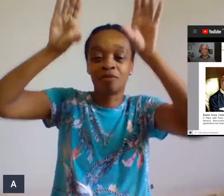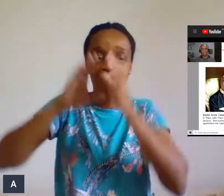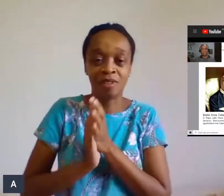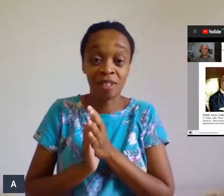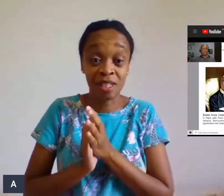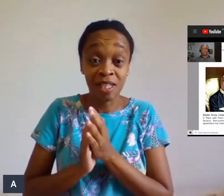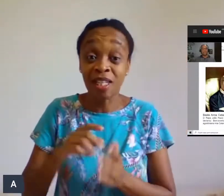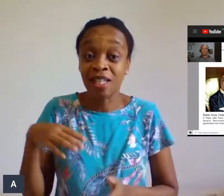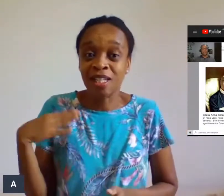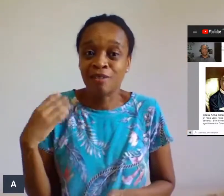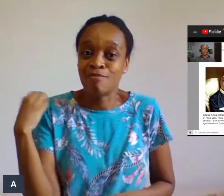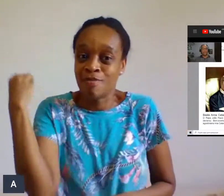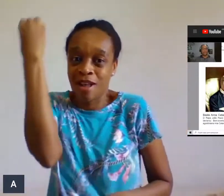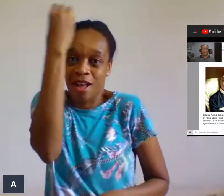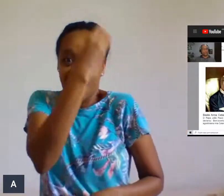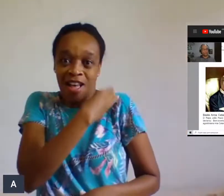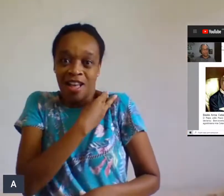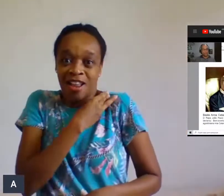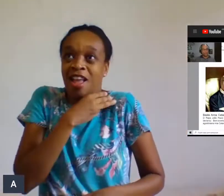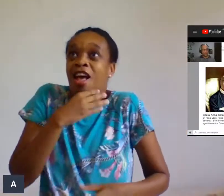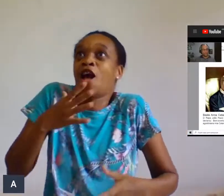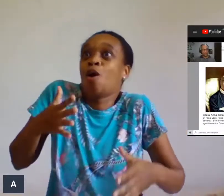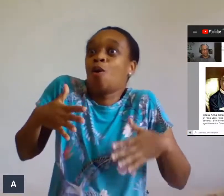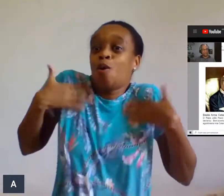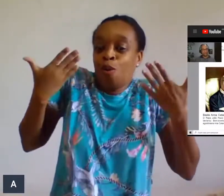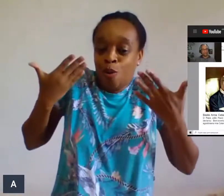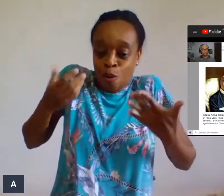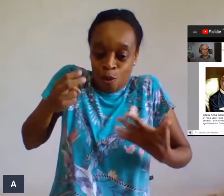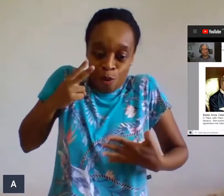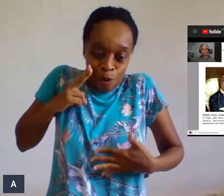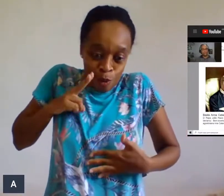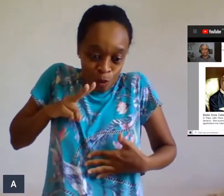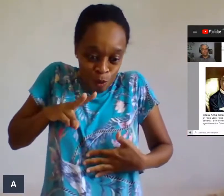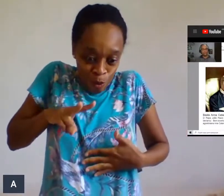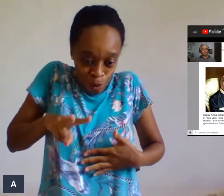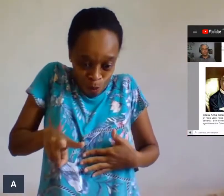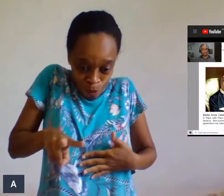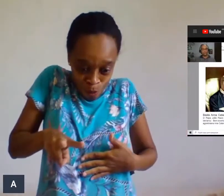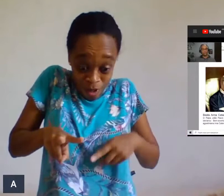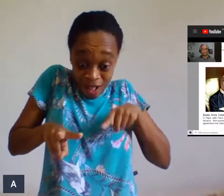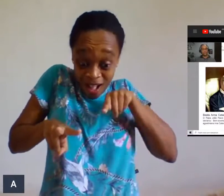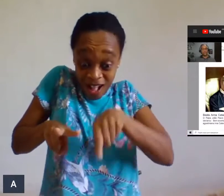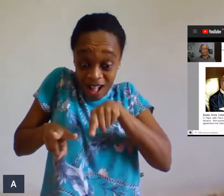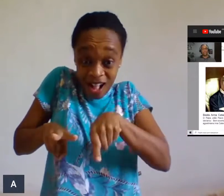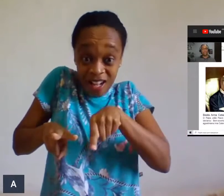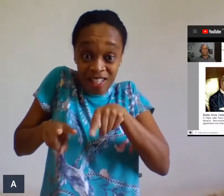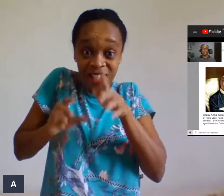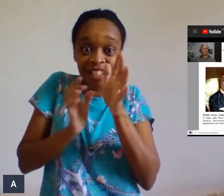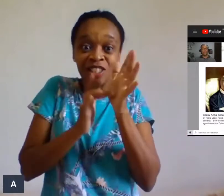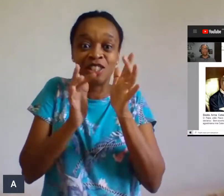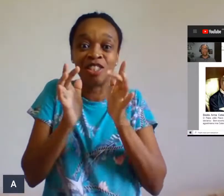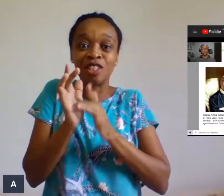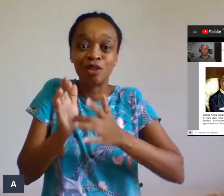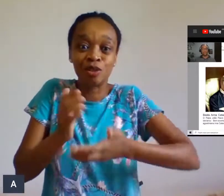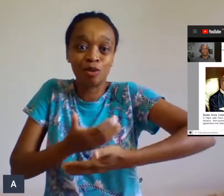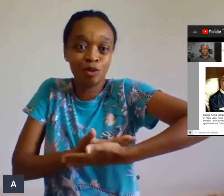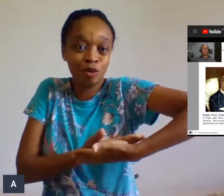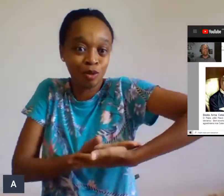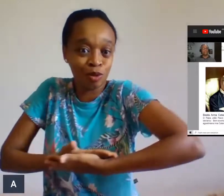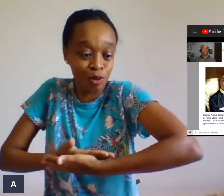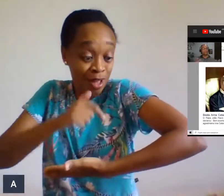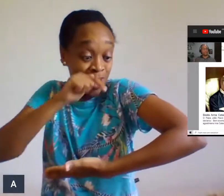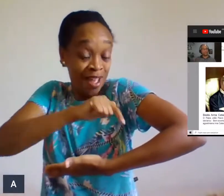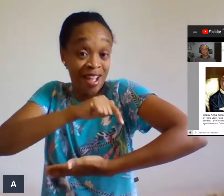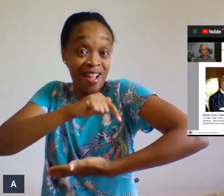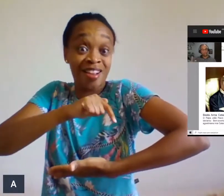de êxtase, estava agora olhando para baixo, adorando Deus, cuja mãe ela tinha se tornado e